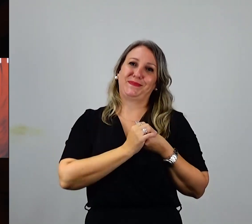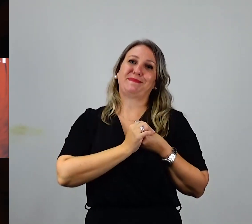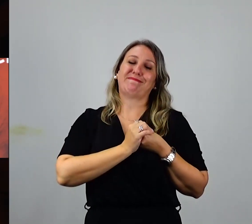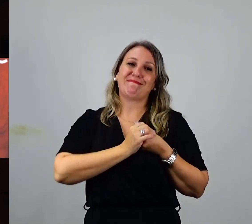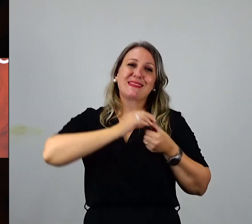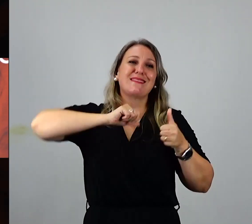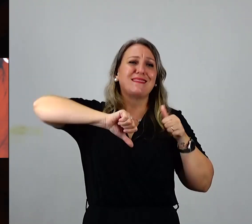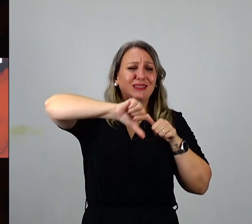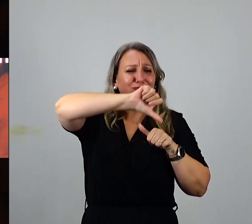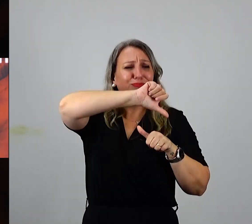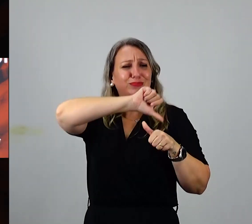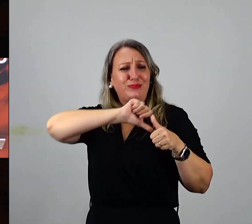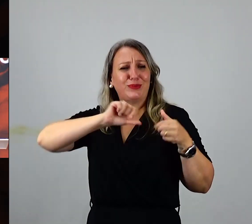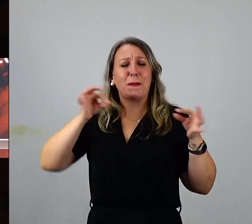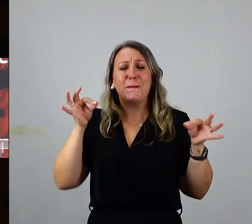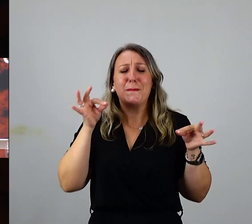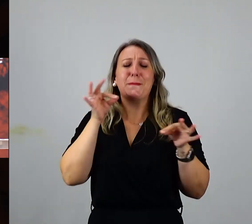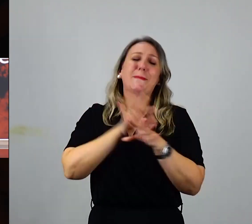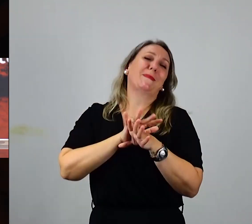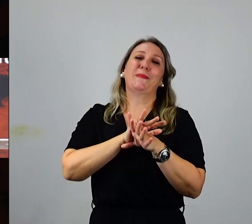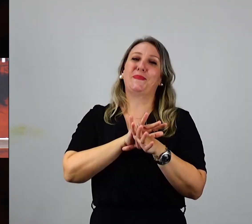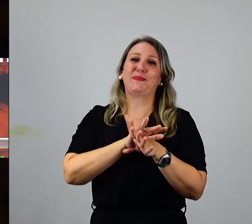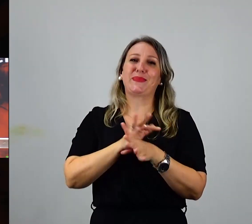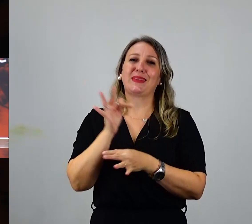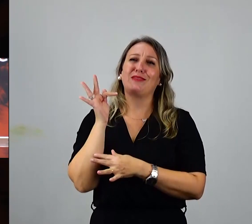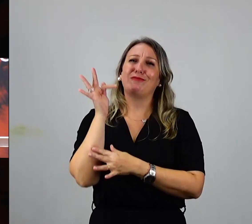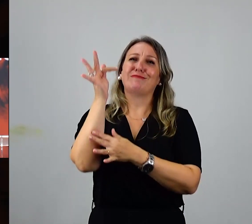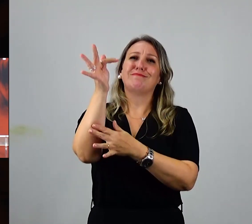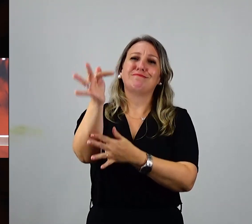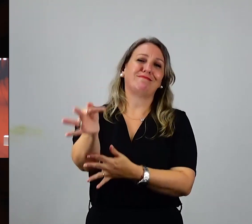o dia de Cristo Jesus.